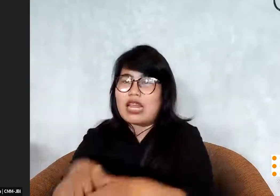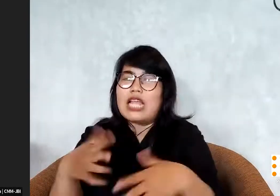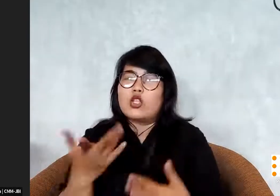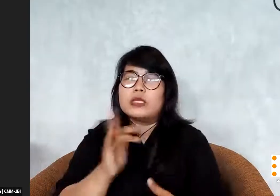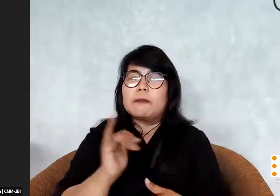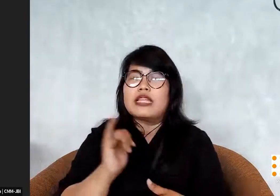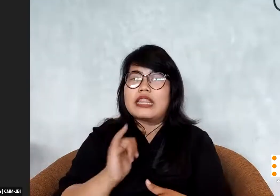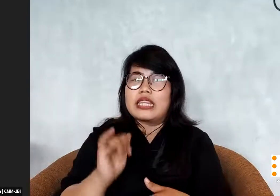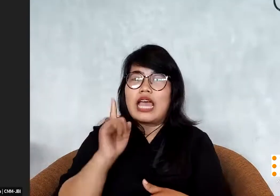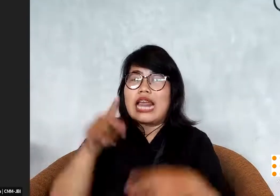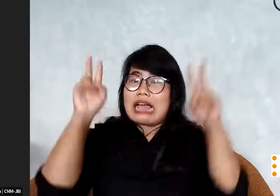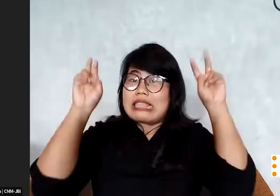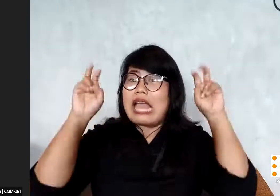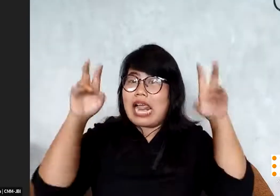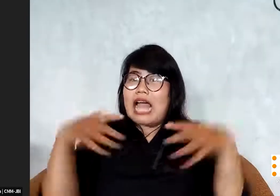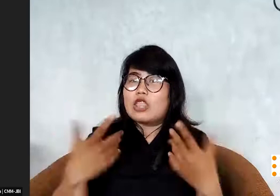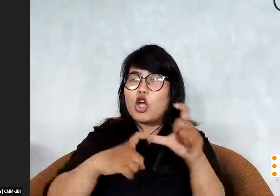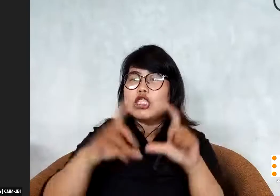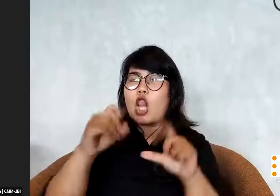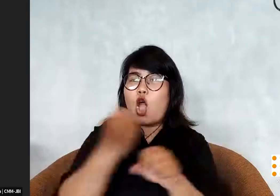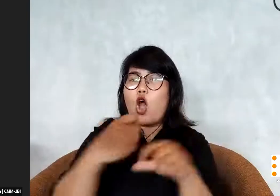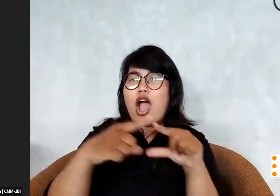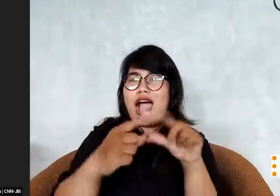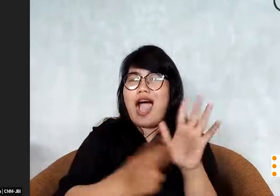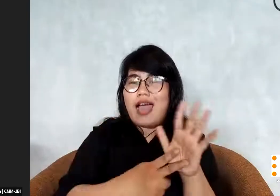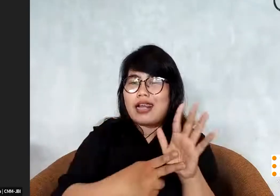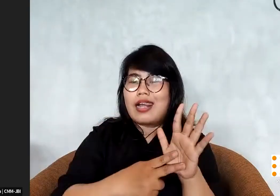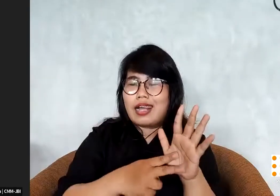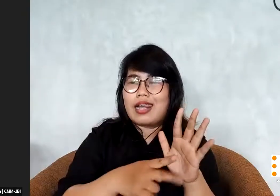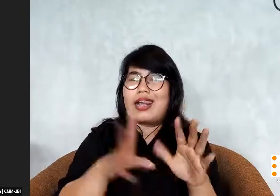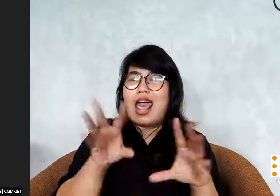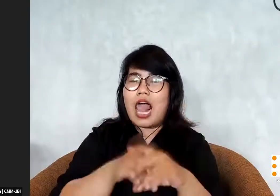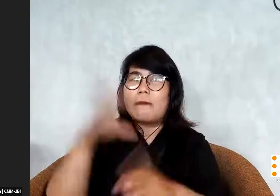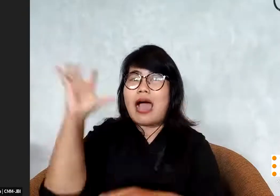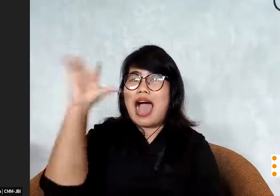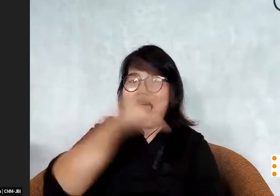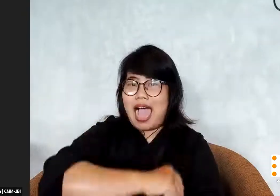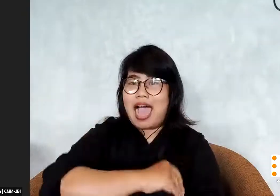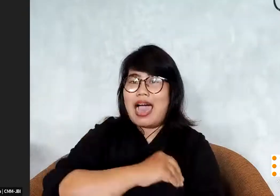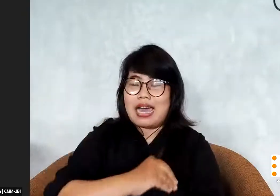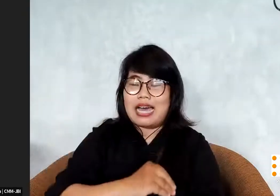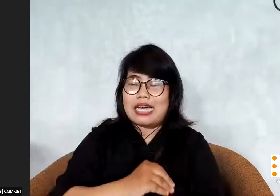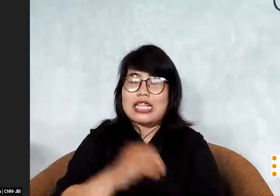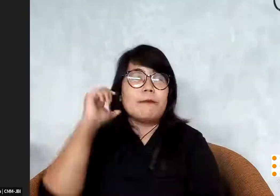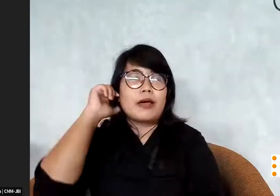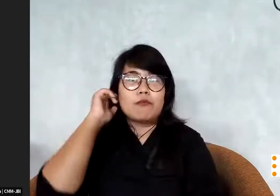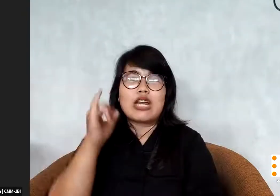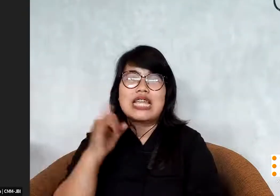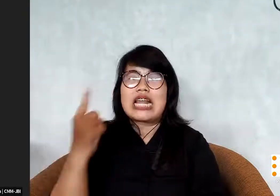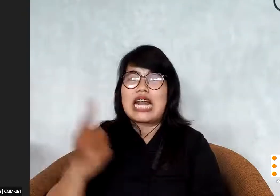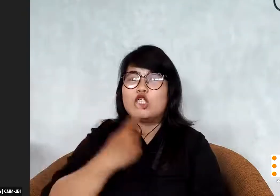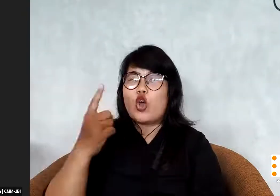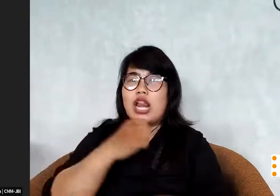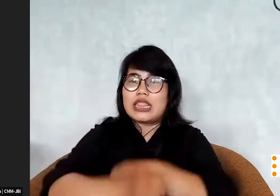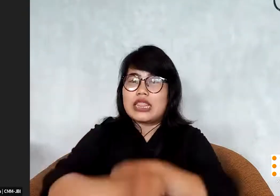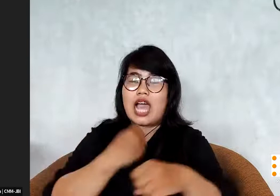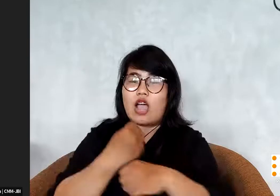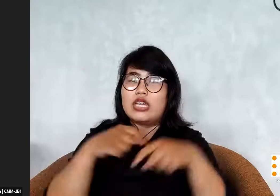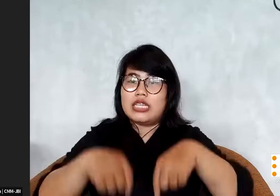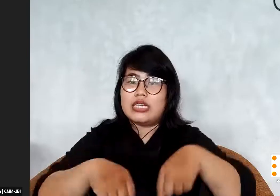teklin atau slogan dalam hari internet perempuan internasional tahun ini yaitu challenge